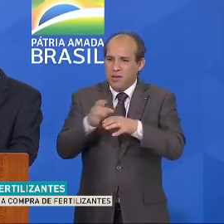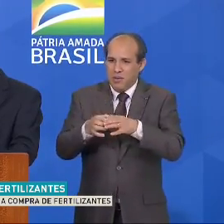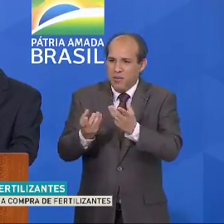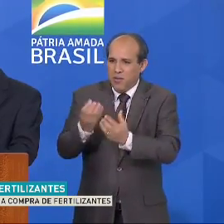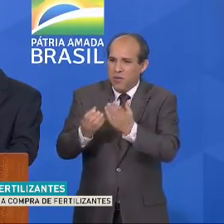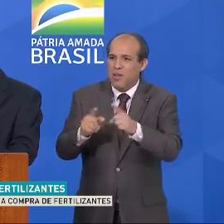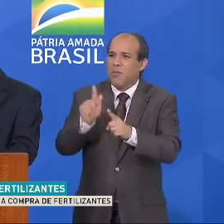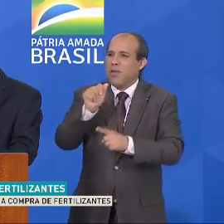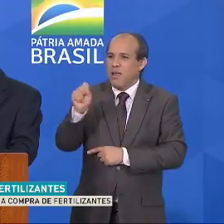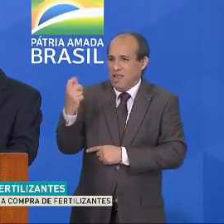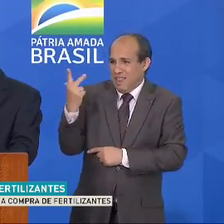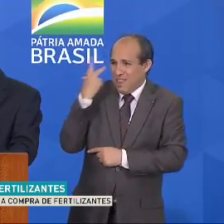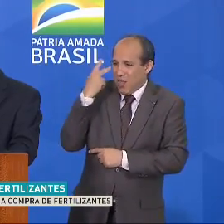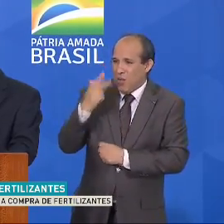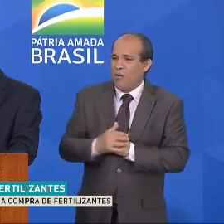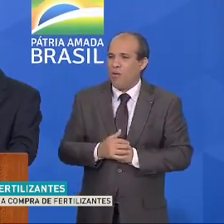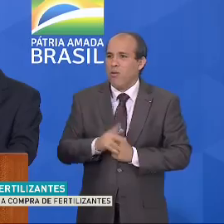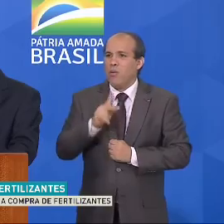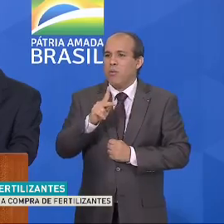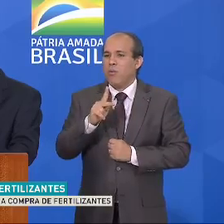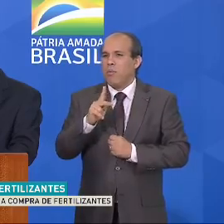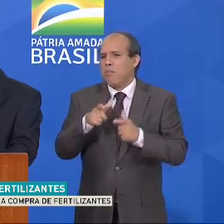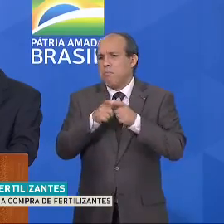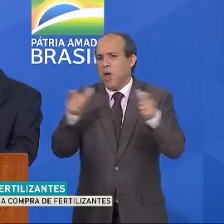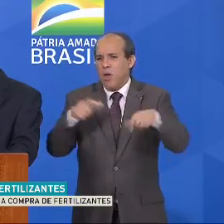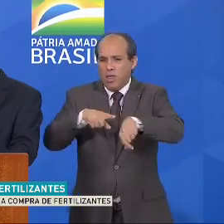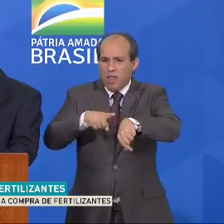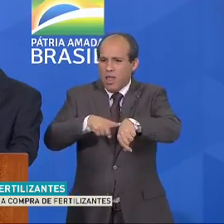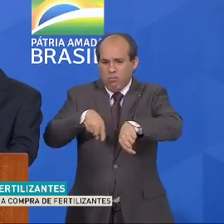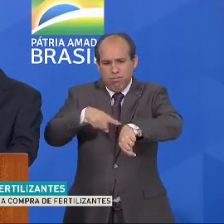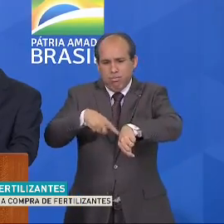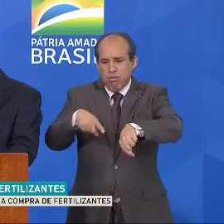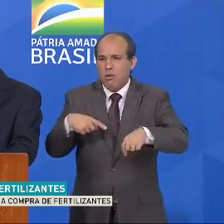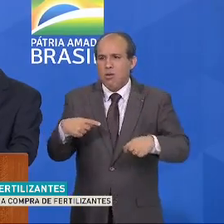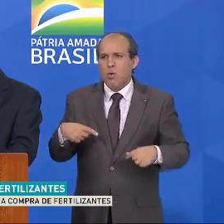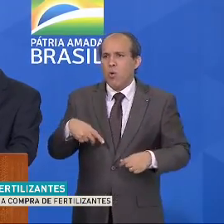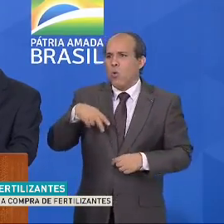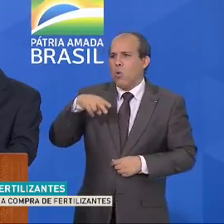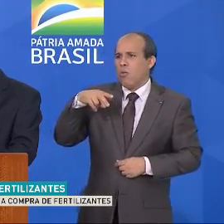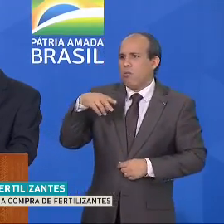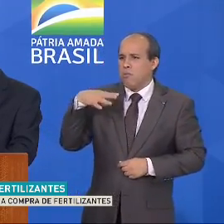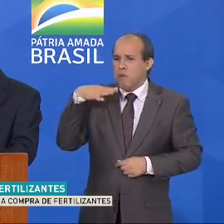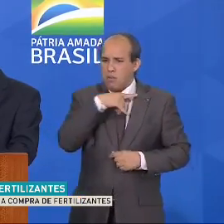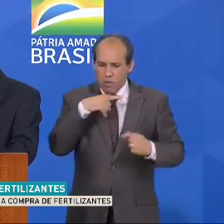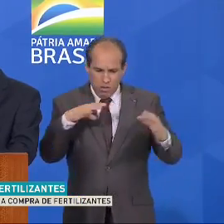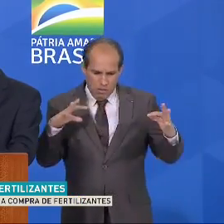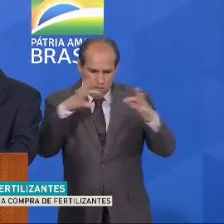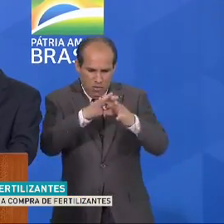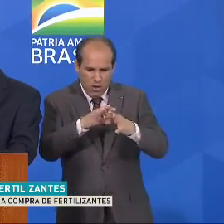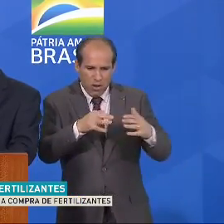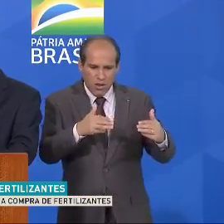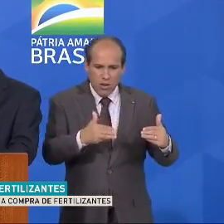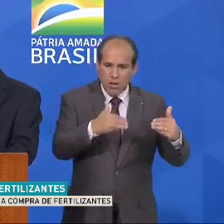natural. Na maior parte do tempo, não nos apercebemos desse vínculo da mineração com